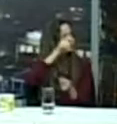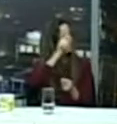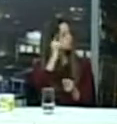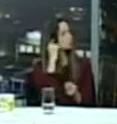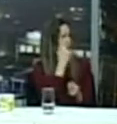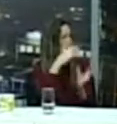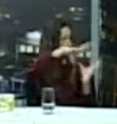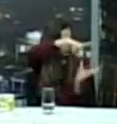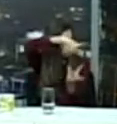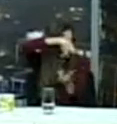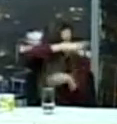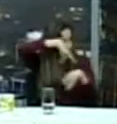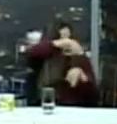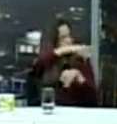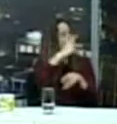Que as pessoas do mundo surdo...